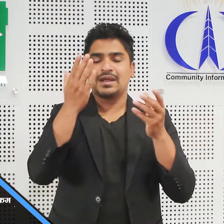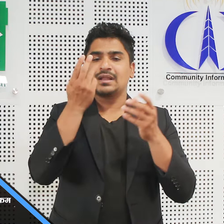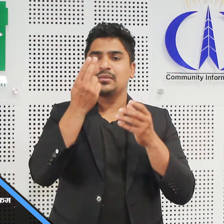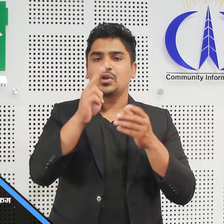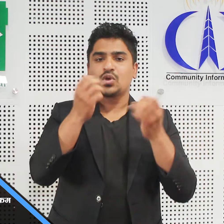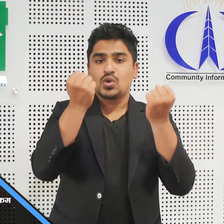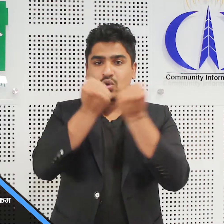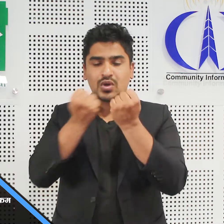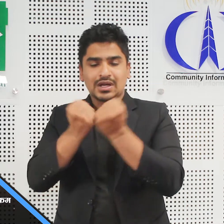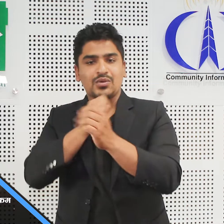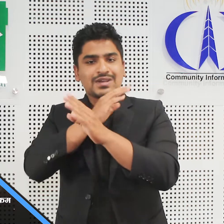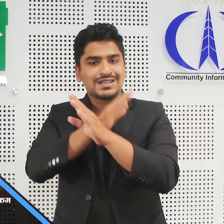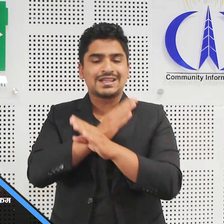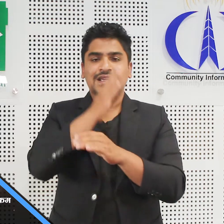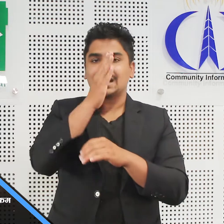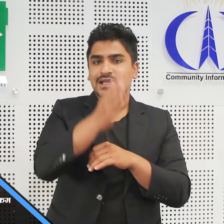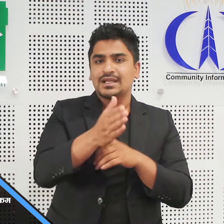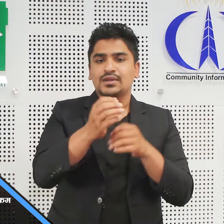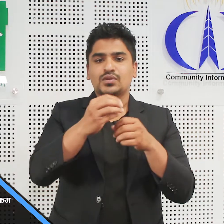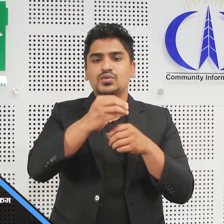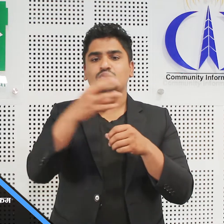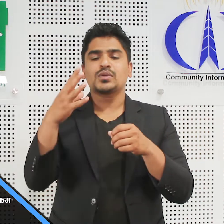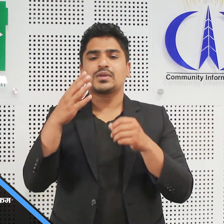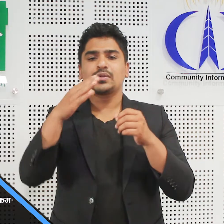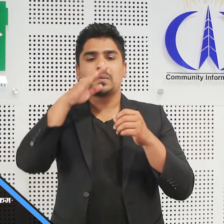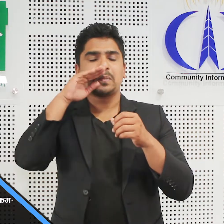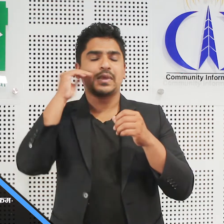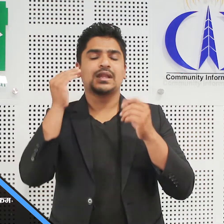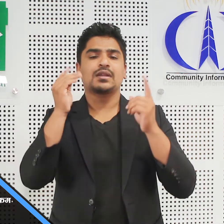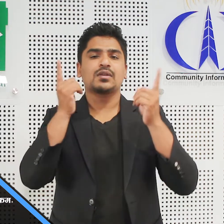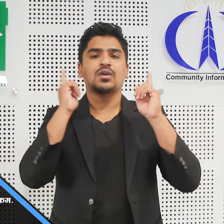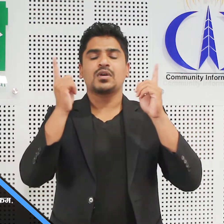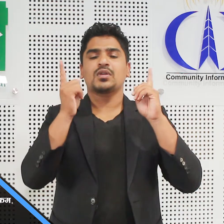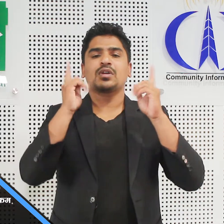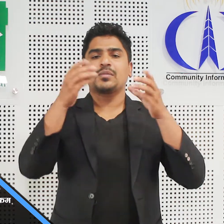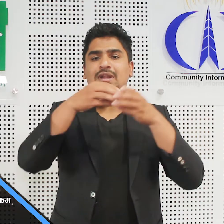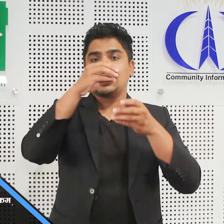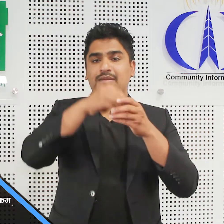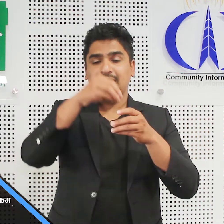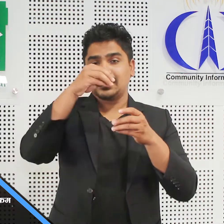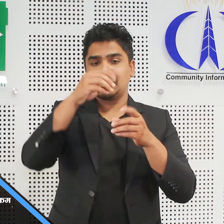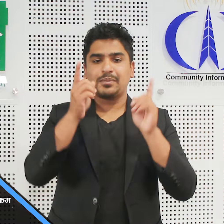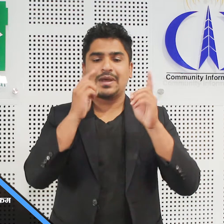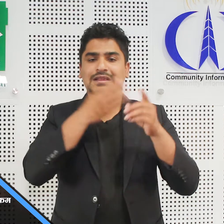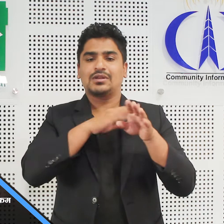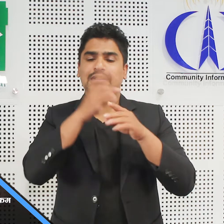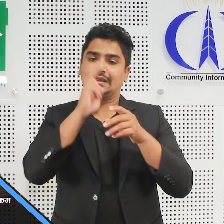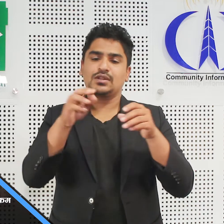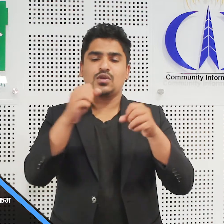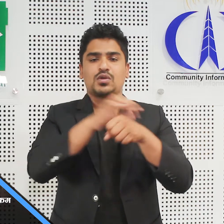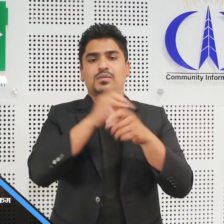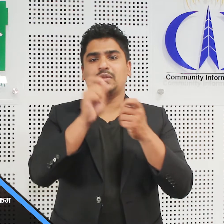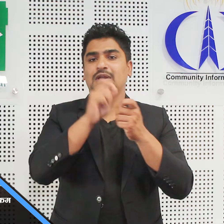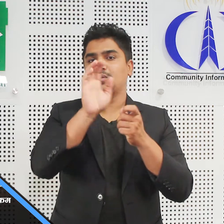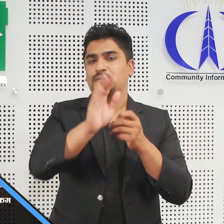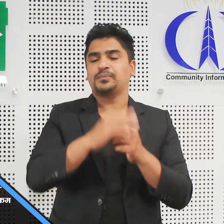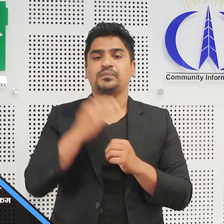कर्णाली प्रदेशको वीरेन्द्रनगरतर्फ लागौँ। कोरोना महामारीले गर्दा भएको लकडाउन र निषेधाज्ञाले सुर्खेतको